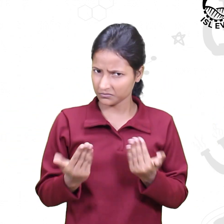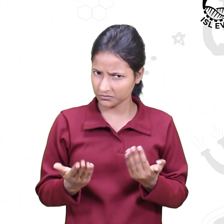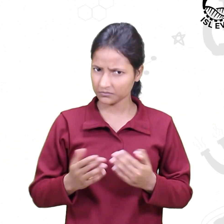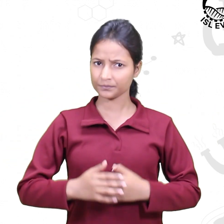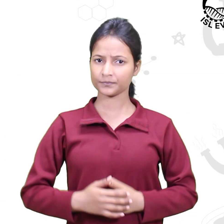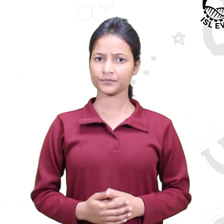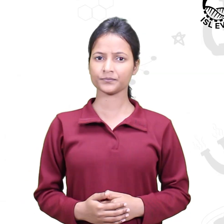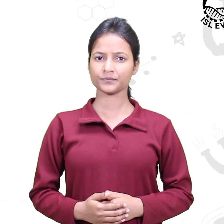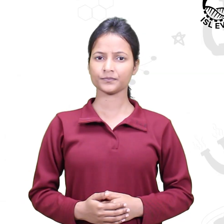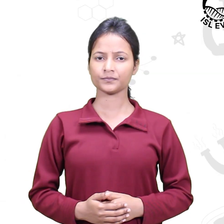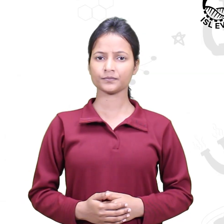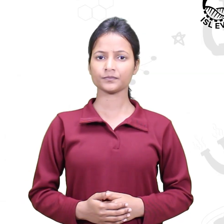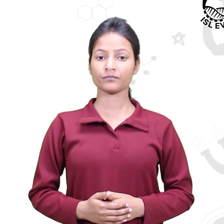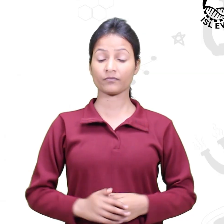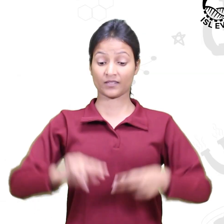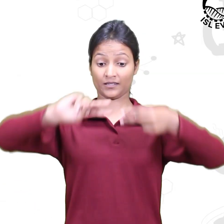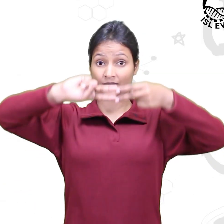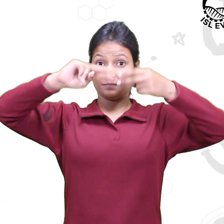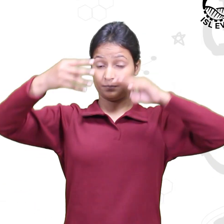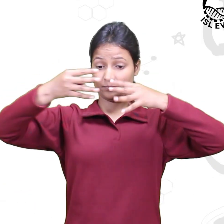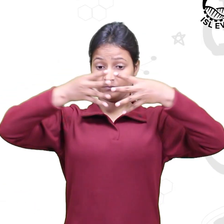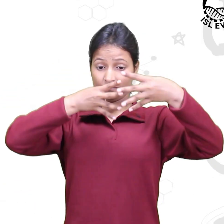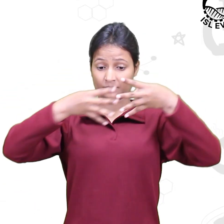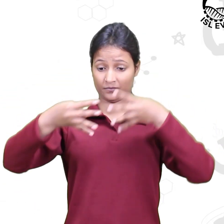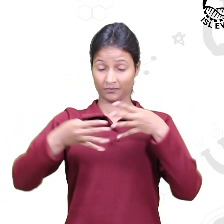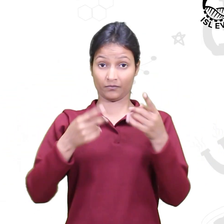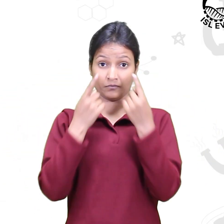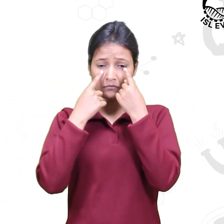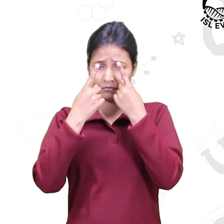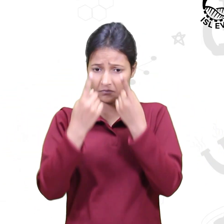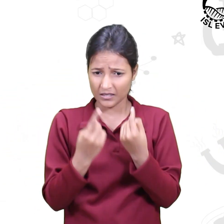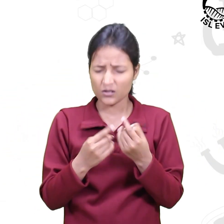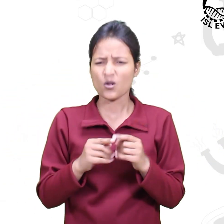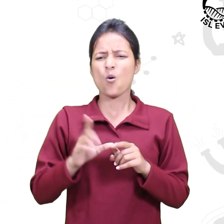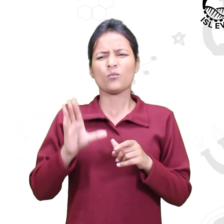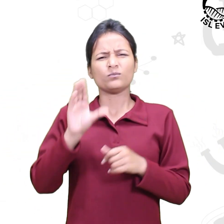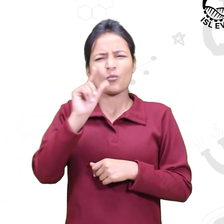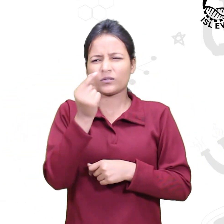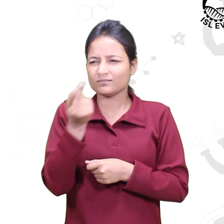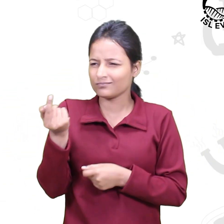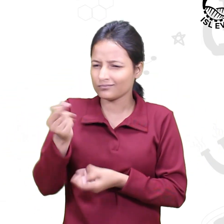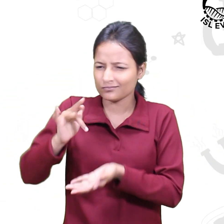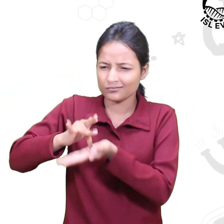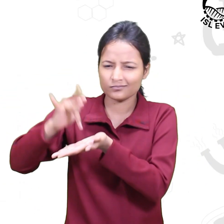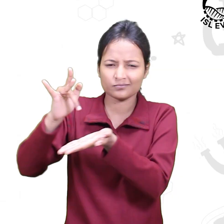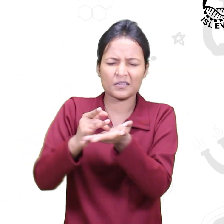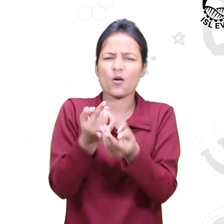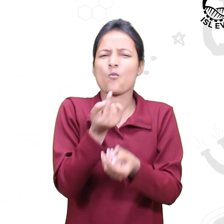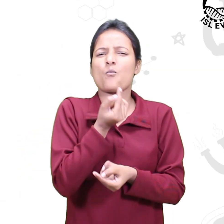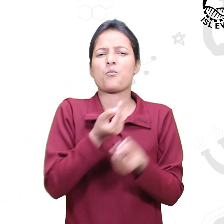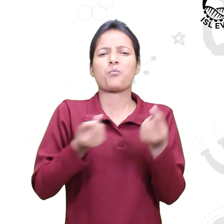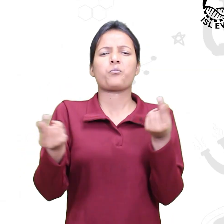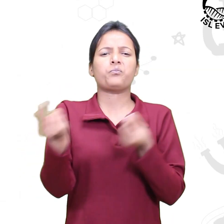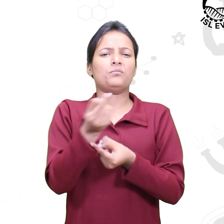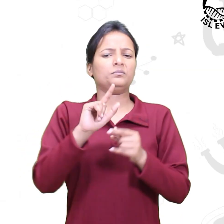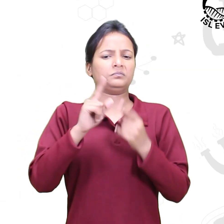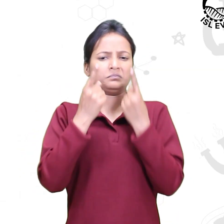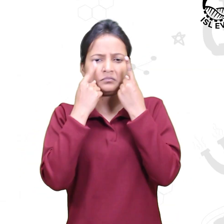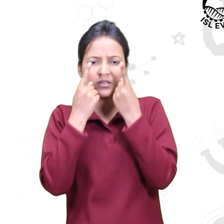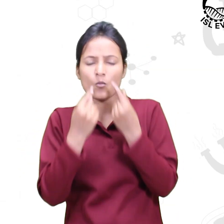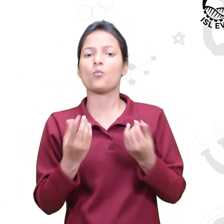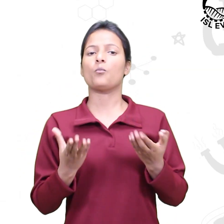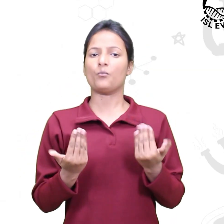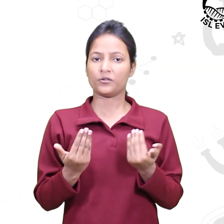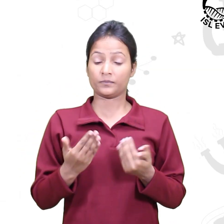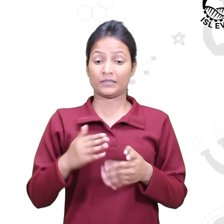देखिए, जीनोम सीक्वेंसिंग बहुत कम जगह चालू है। पूरे विदर्भ में केवल नीरी ही है जो होल जीनोम सीक्वेंसिंग कर रही है, और कोई पूरे विदर्भ